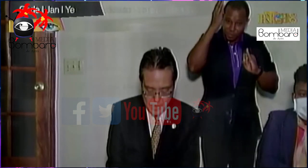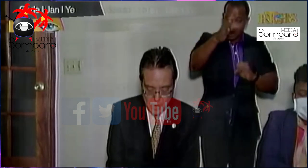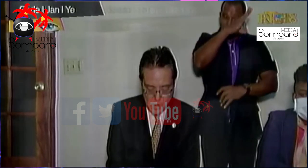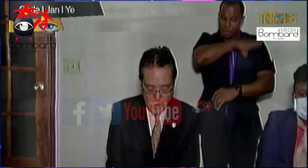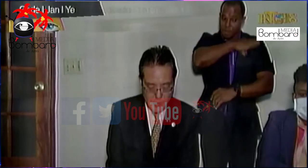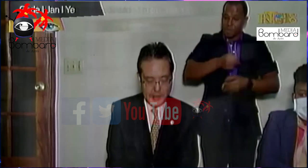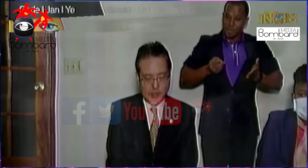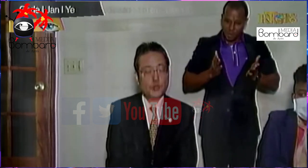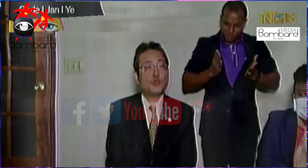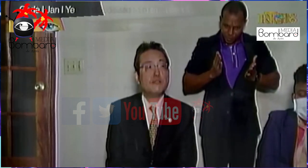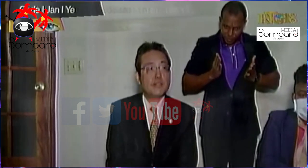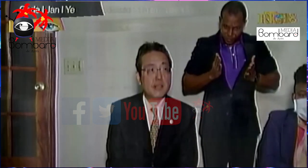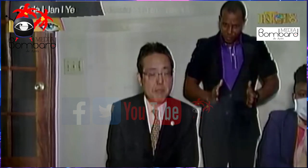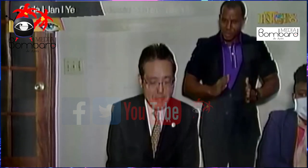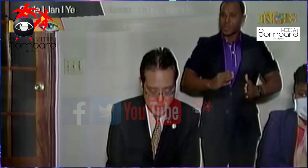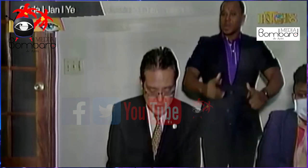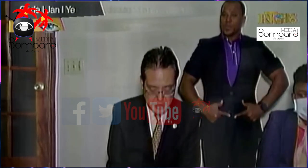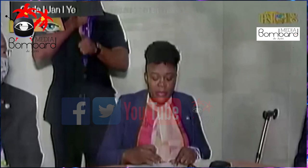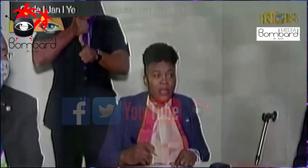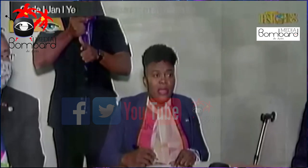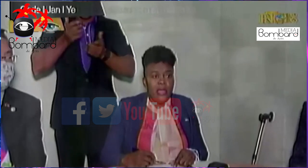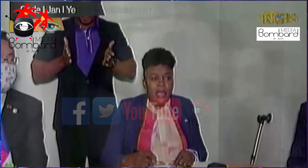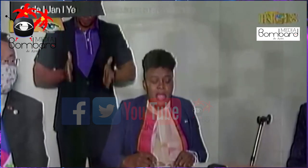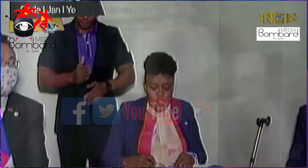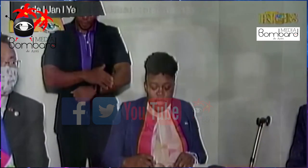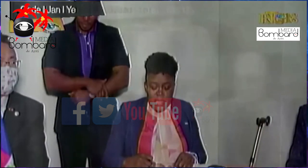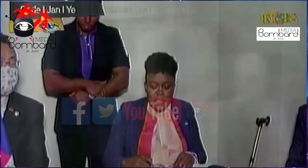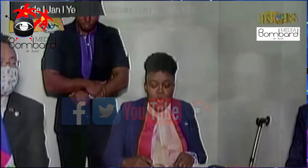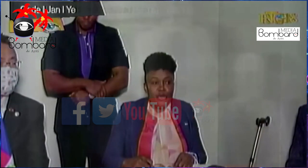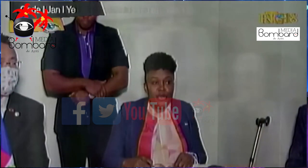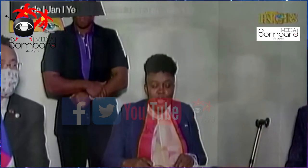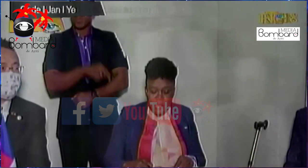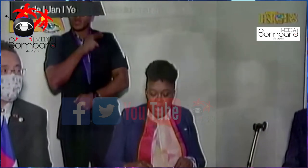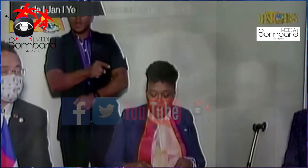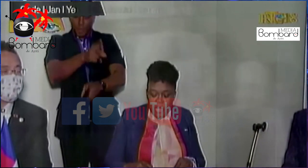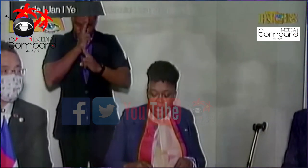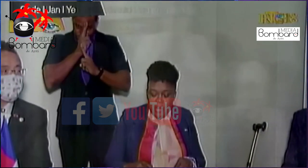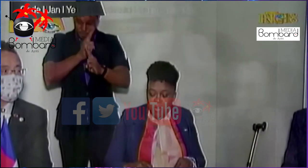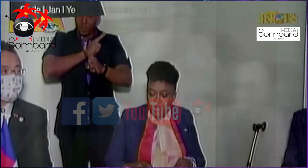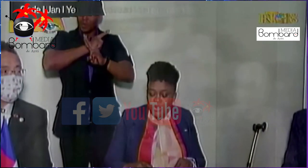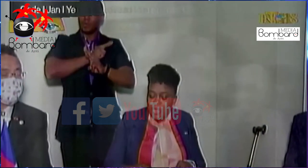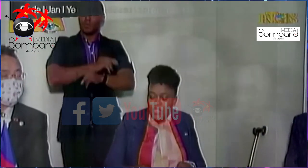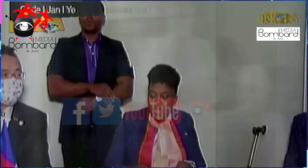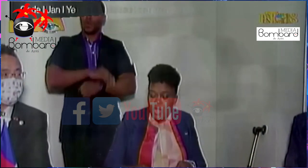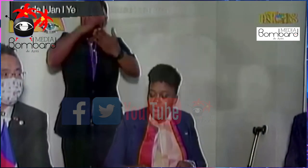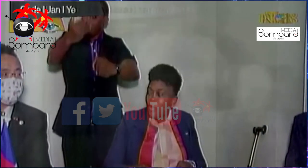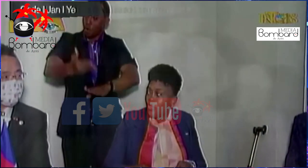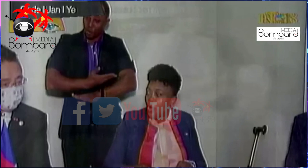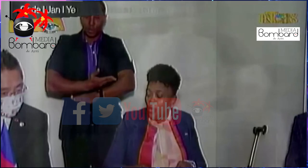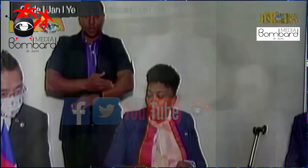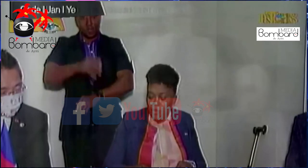bénéficiaires en quête d'une vie meilleure. J'ai l'ici honneur d'accueillir M.